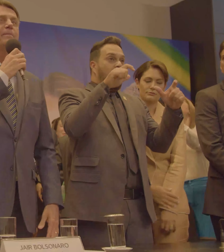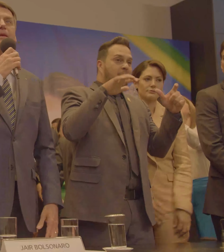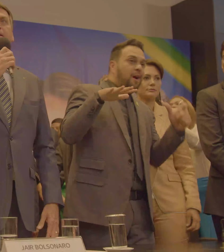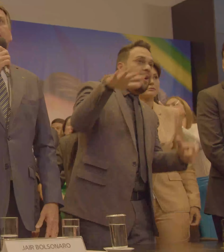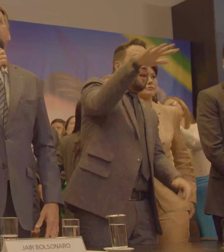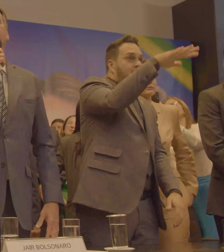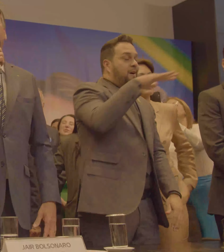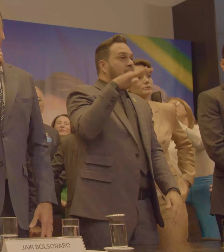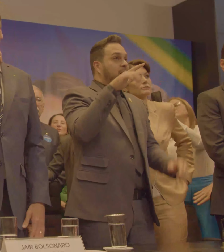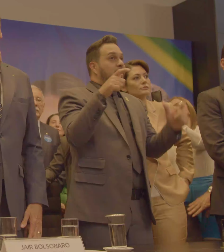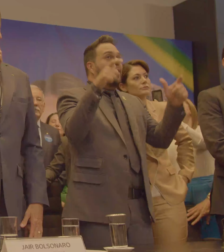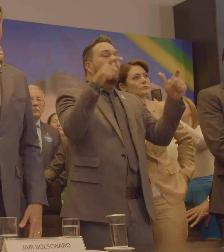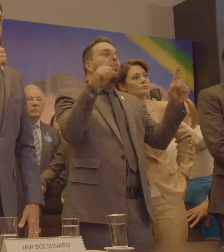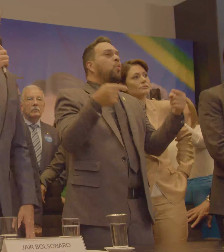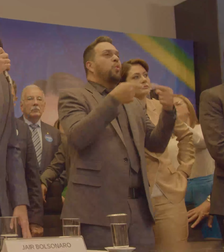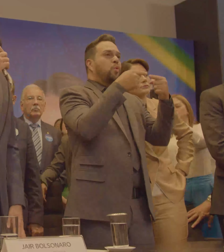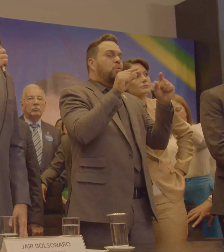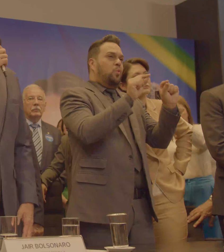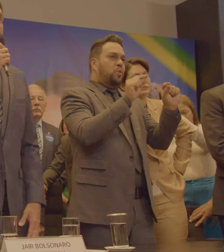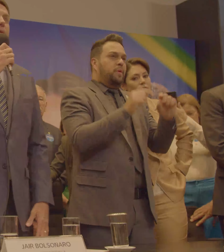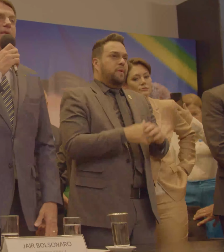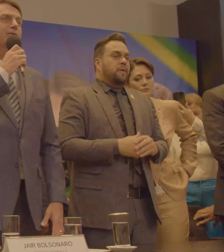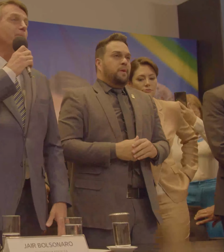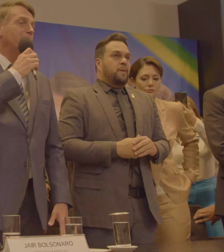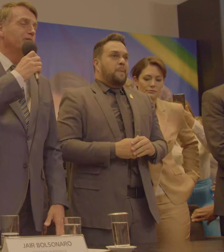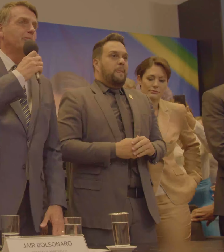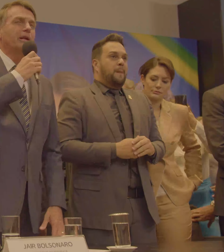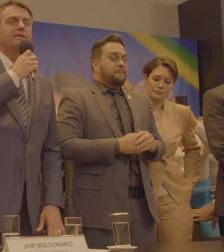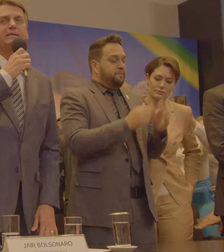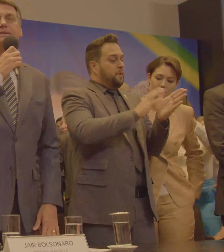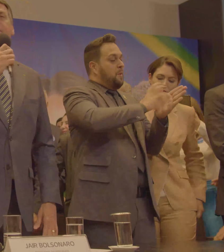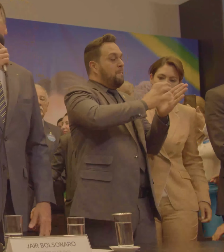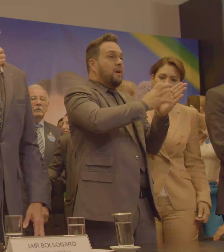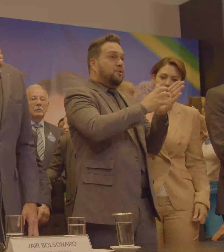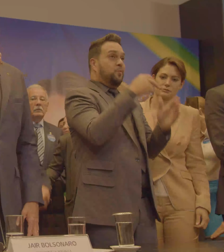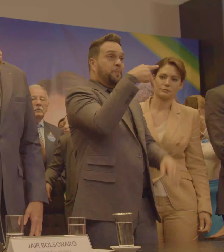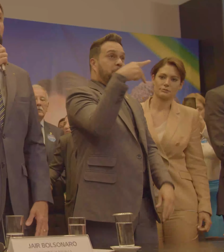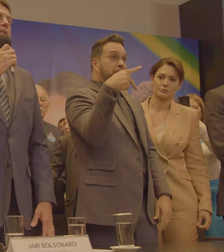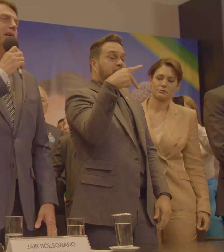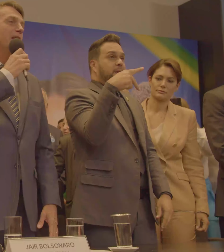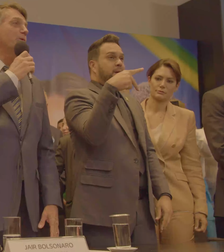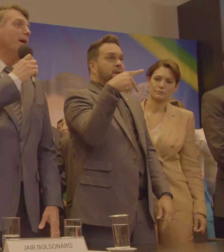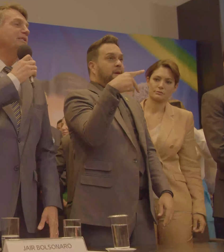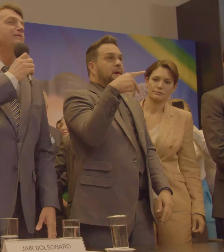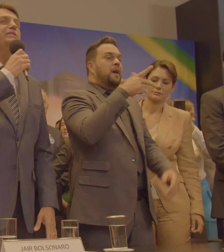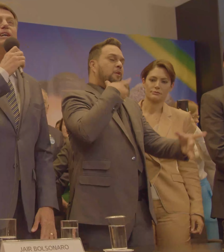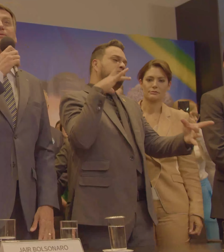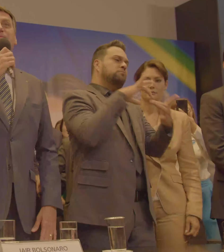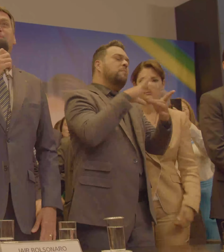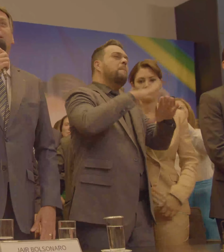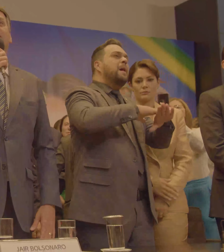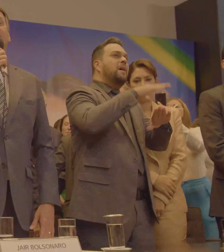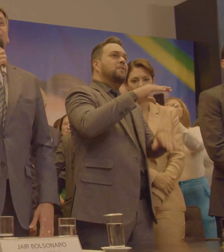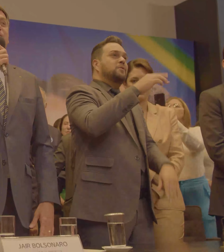ambiente é daqueles do Partido Progressista, com o qual eu integrei por mais de 20